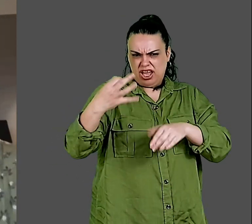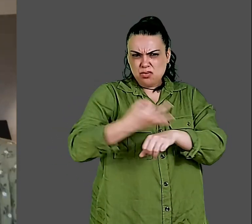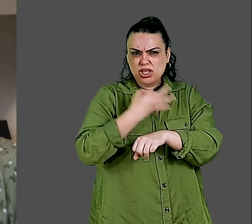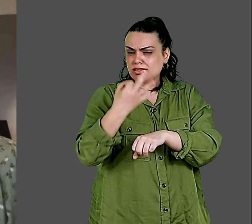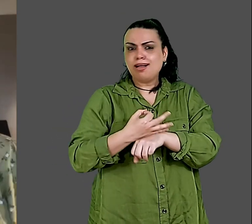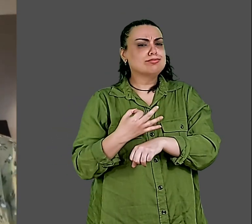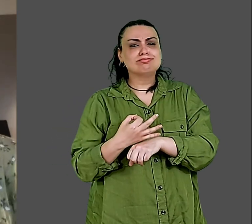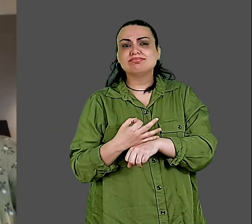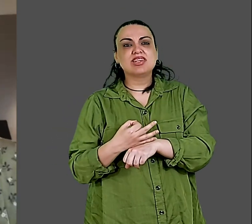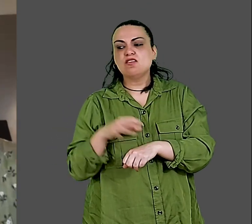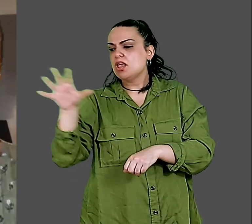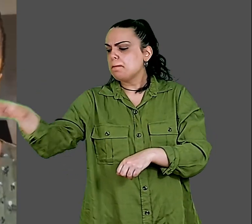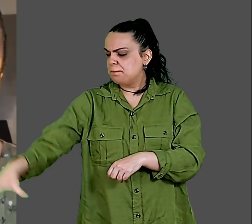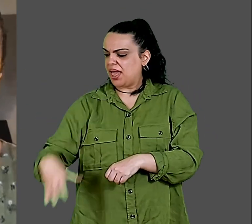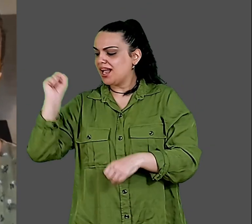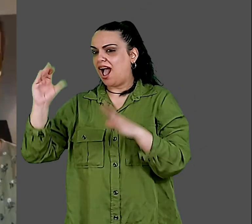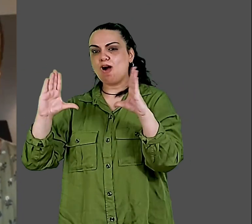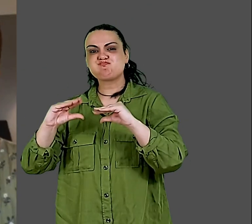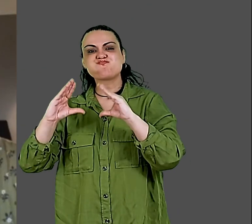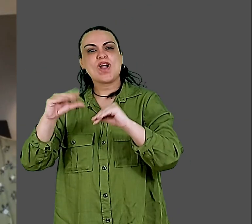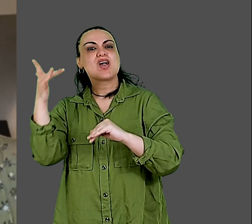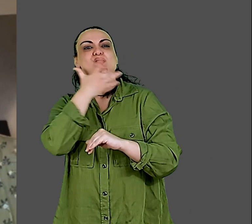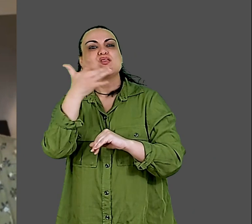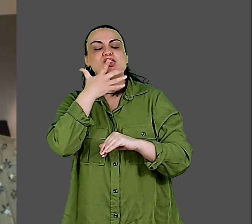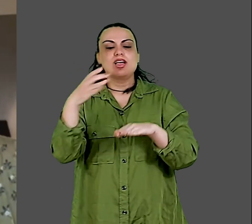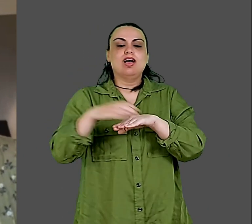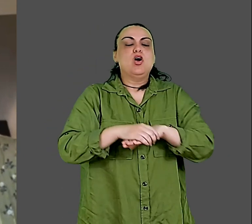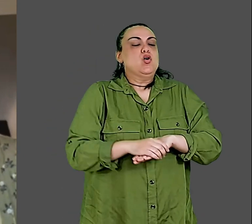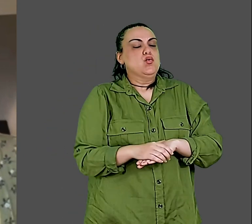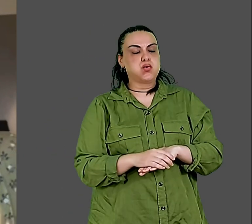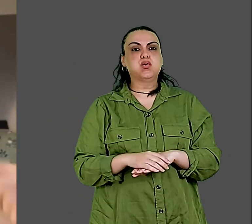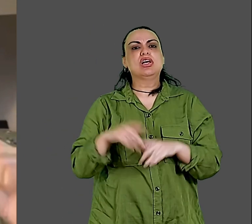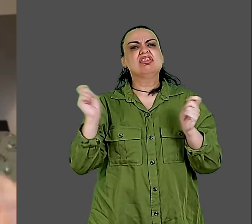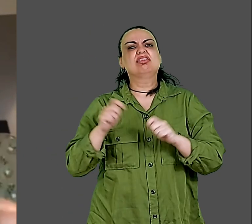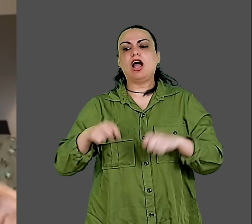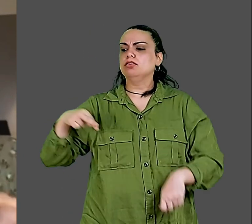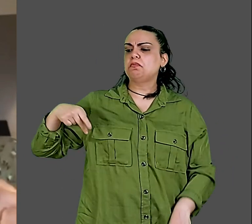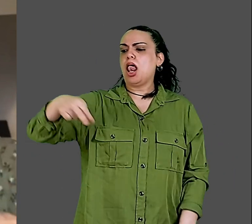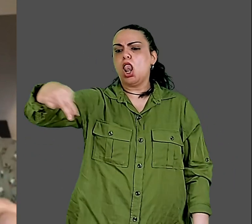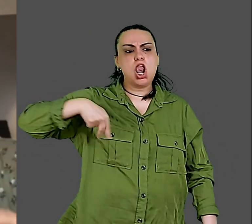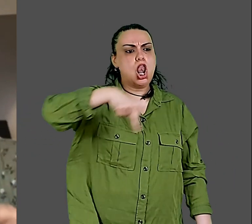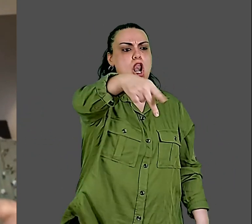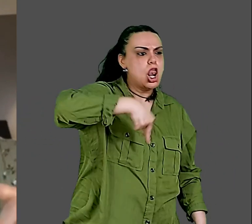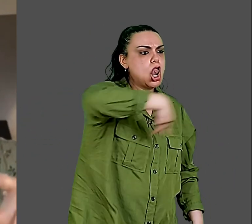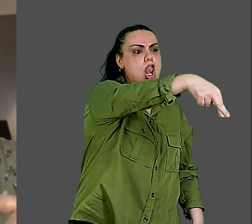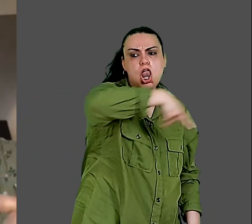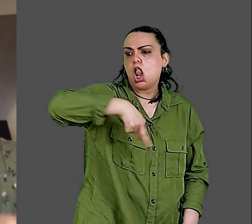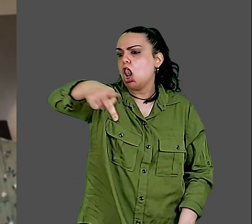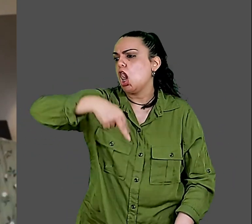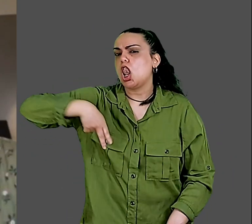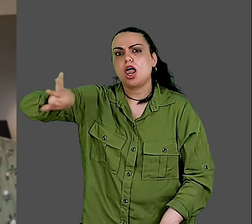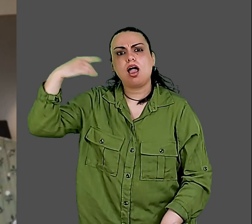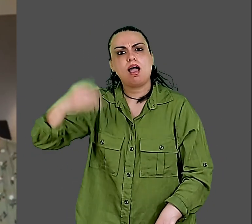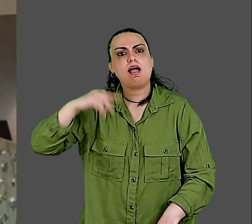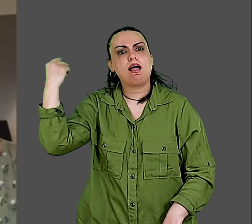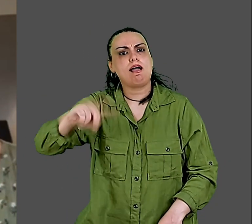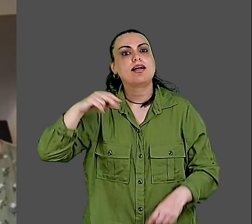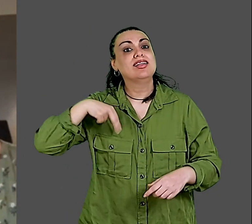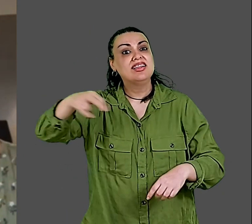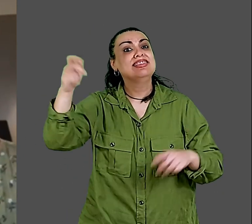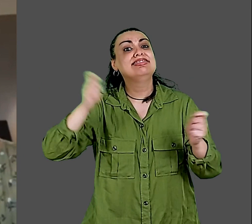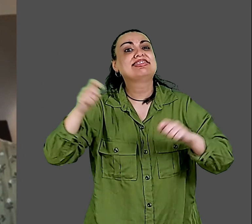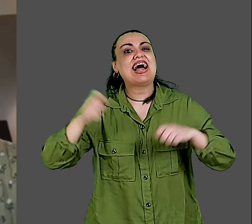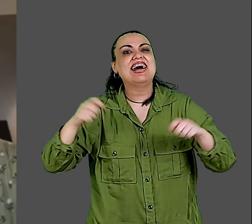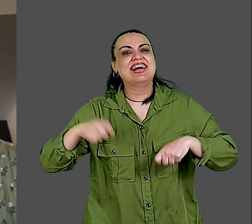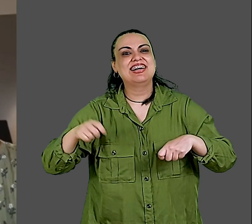bonitão. Você pega às vezes aquele que é mais confortável. Por quê? Porque na proatividade de um dia, ser útil